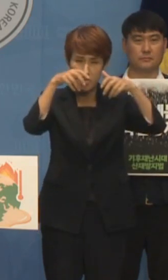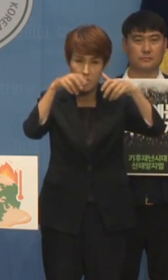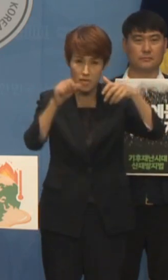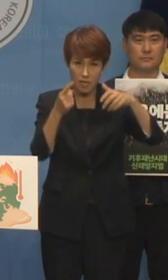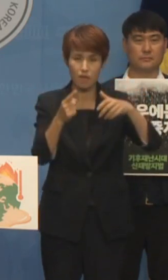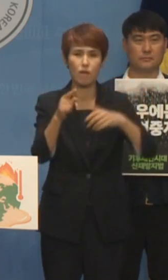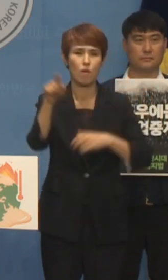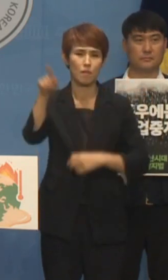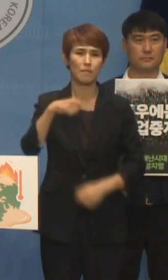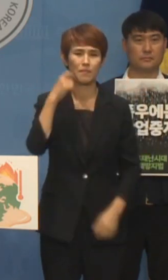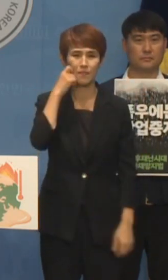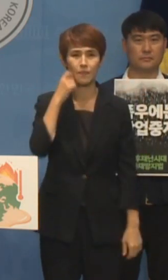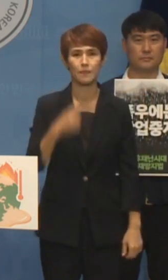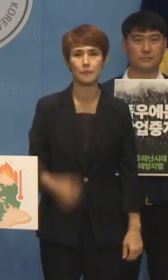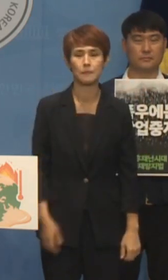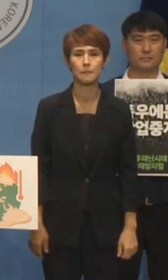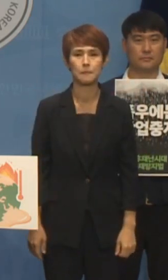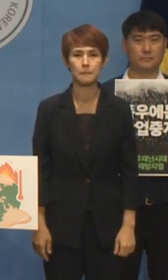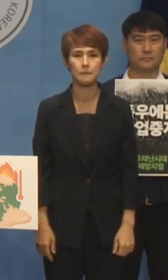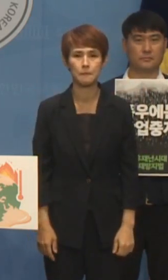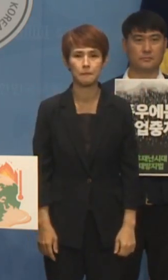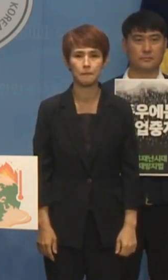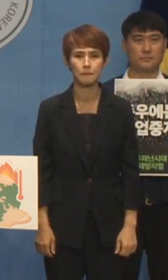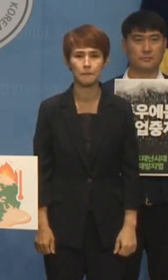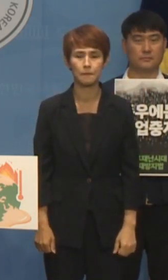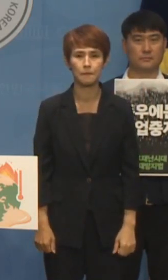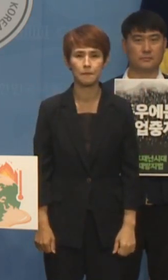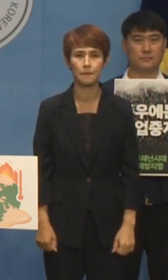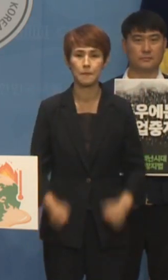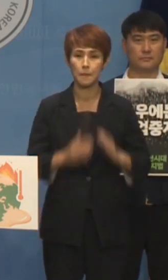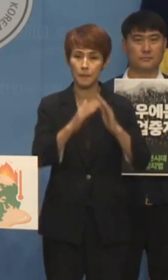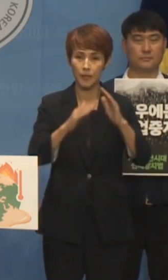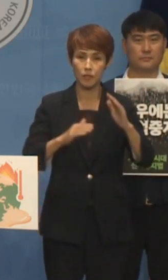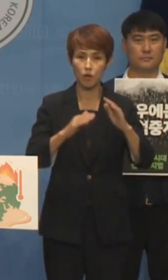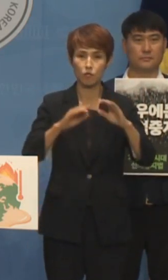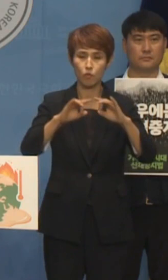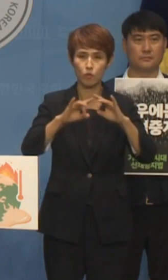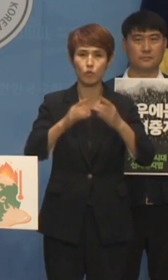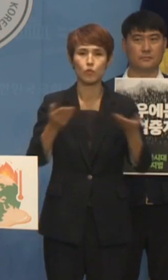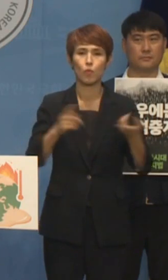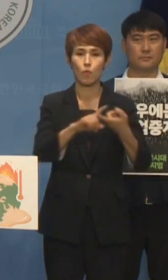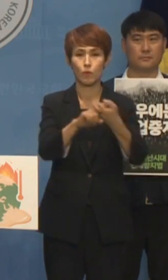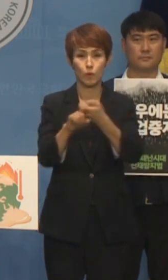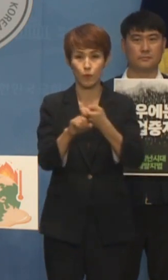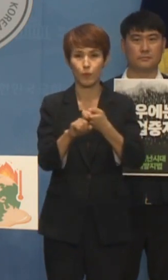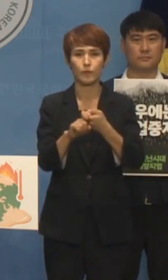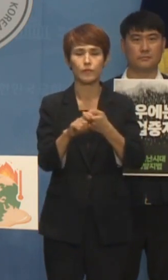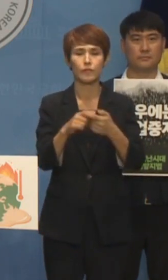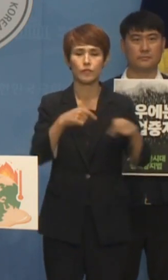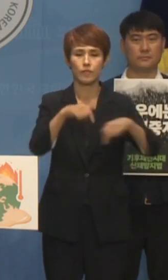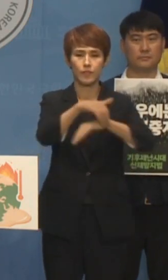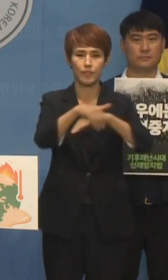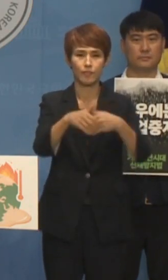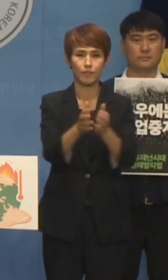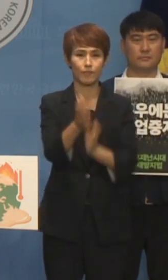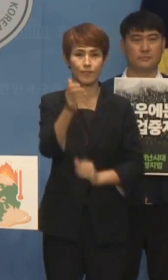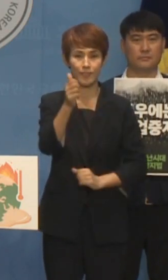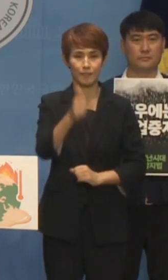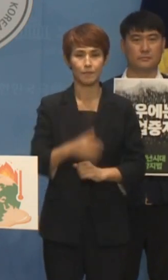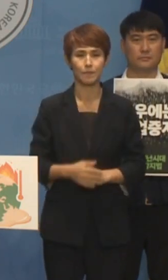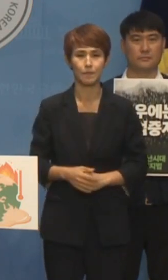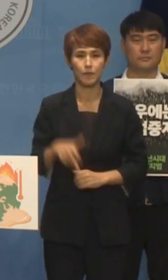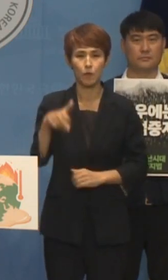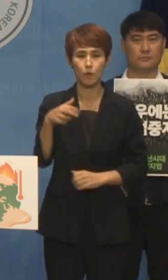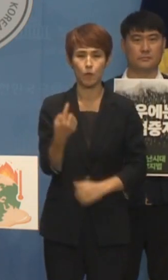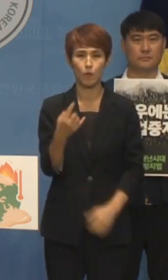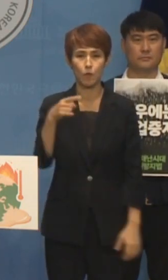드리겠습니다. 다음으로 가전통신노조 안중현 정책국장님 오셨습니다. 코웨이